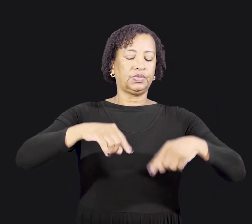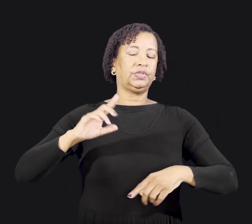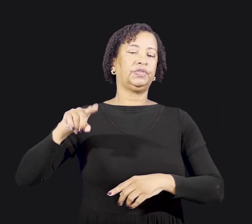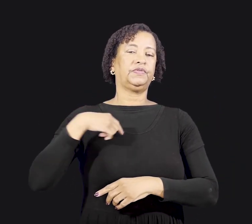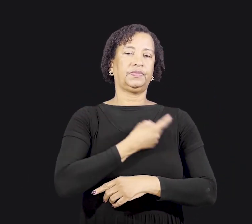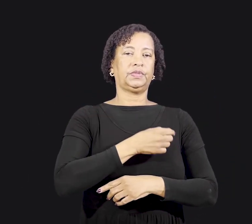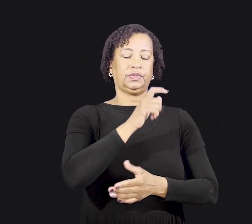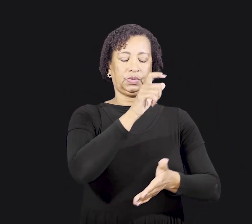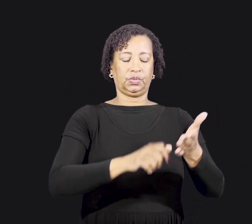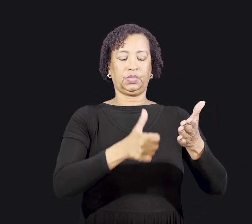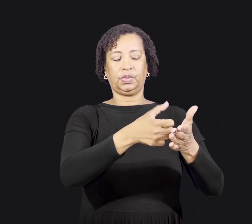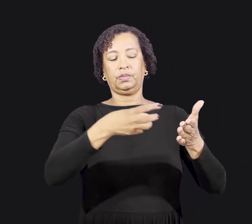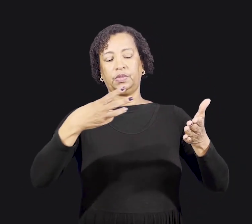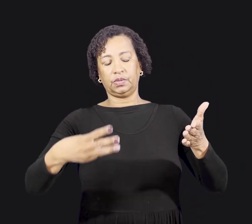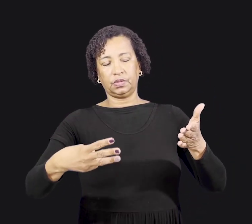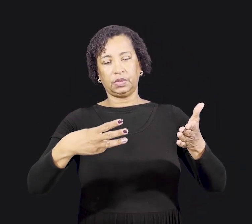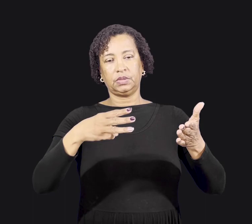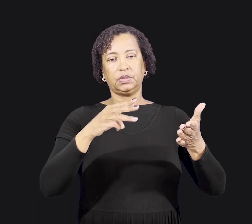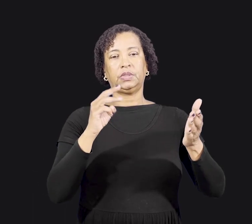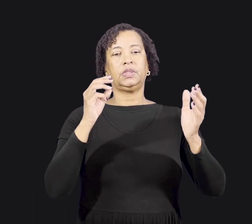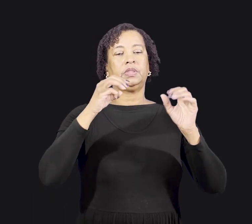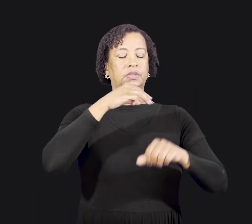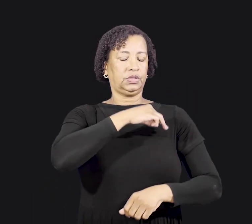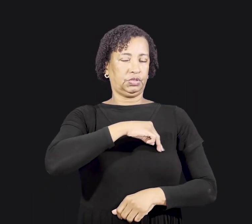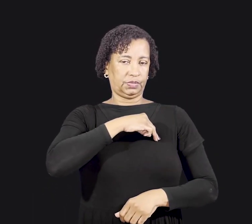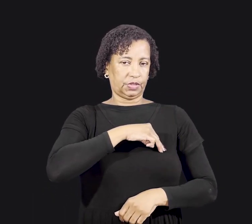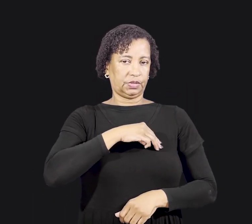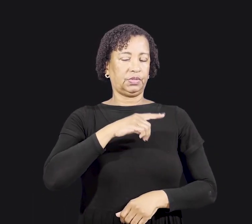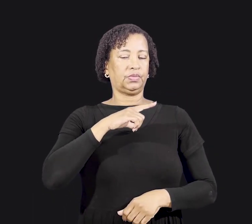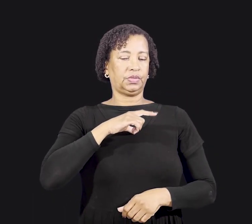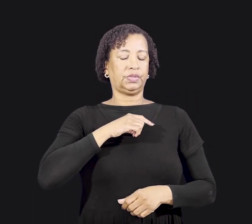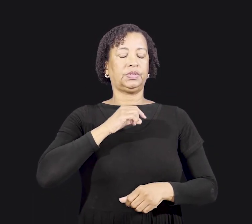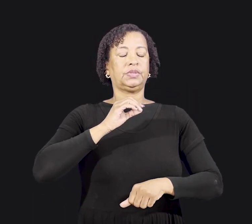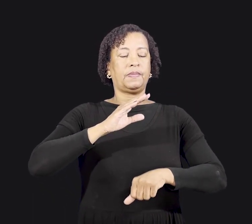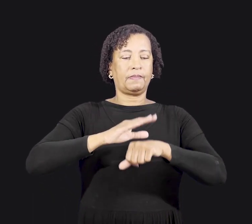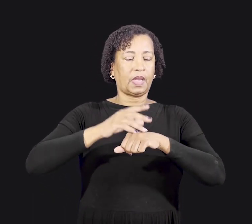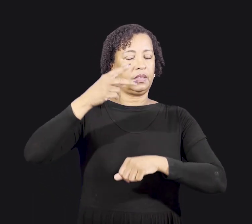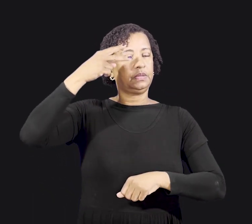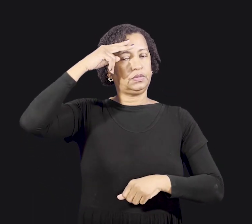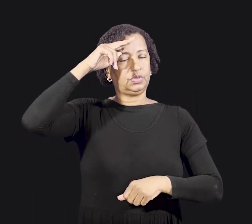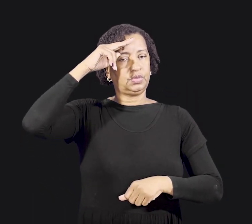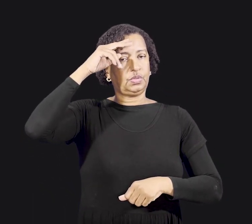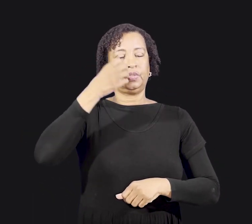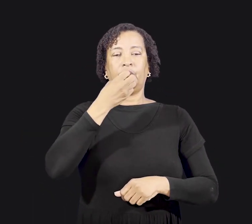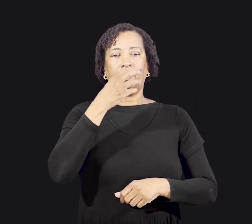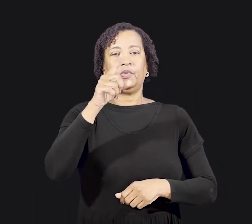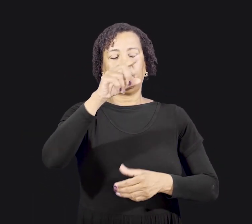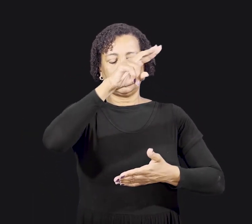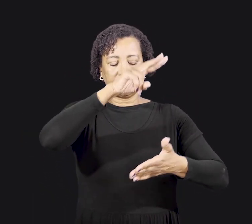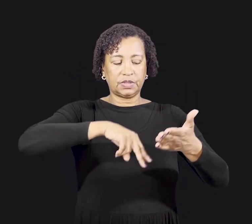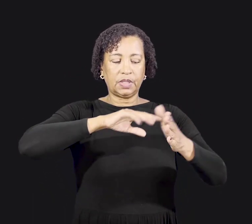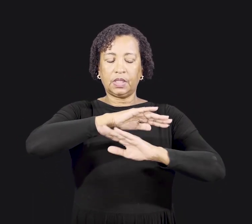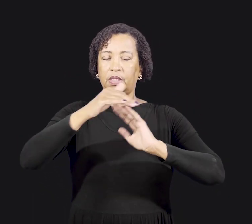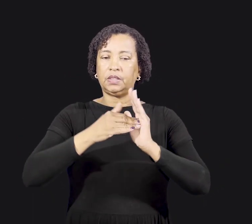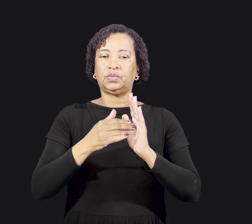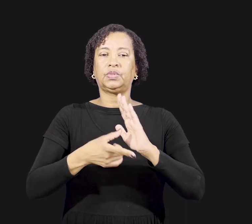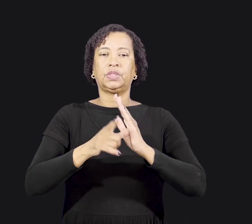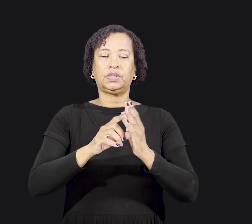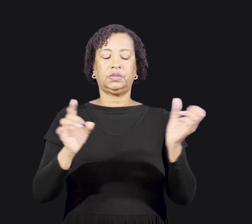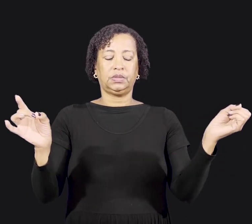Mateus traz outras parábolas. Será muito bom você ler todas elas. Mas, antes de encerrar o programa